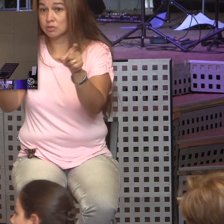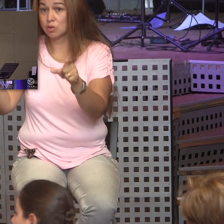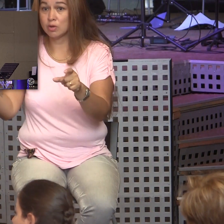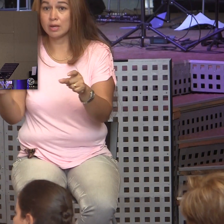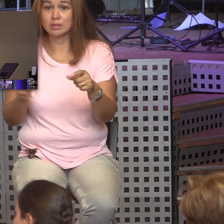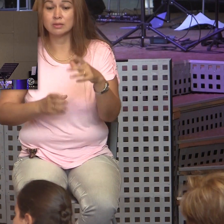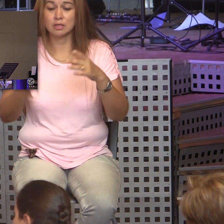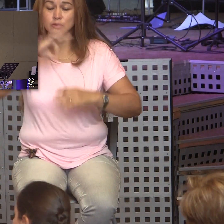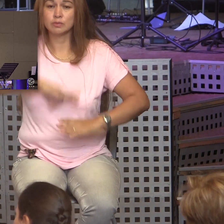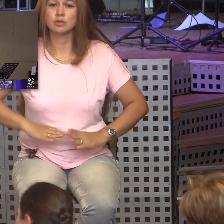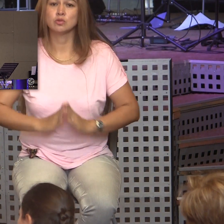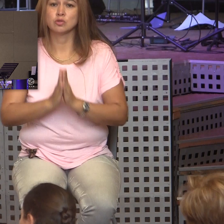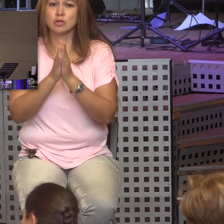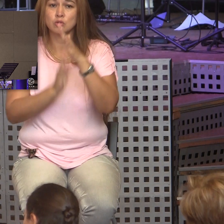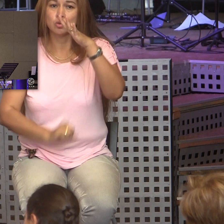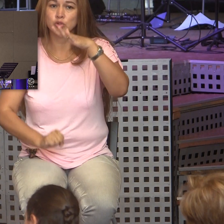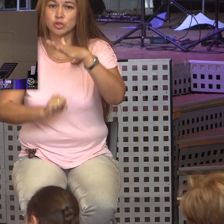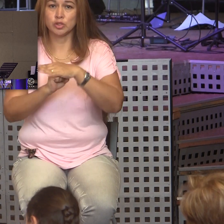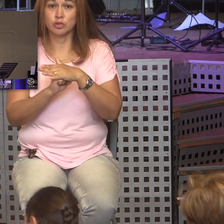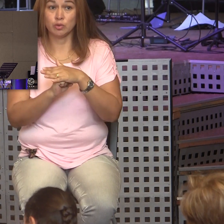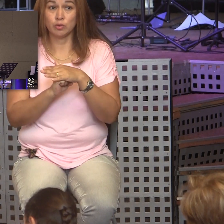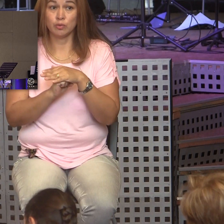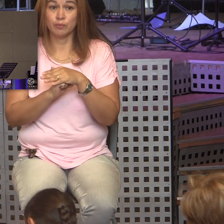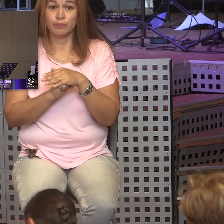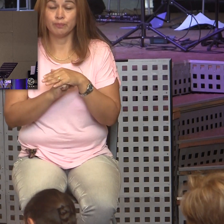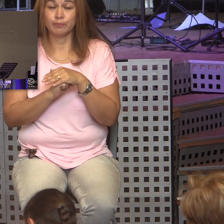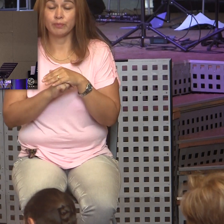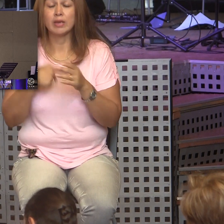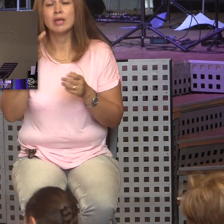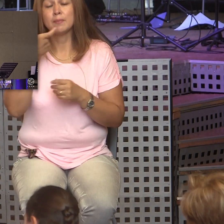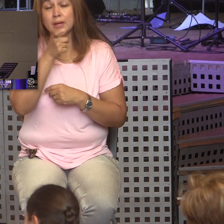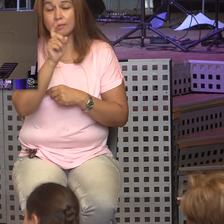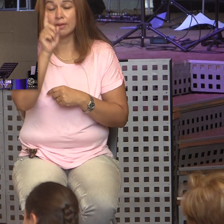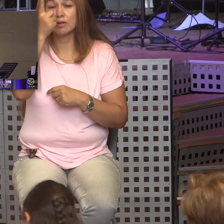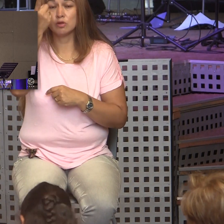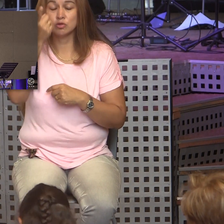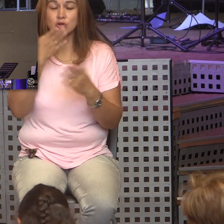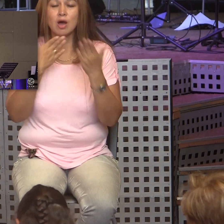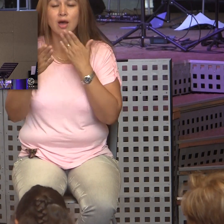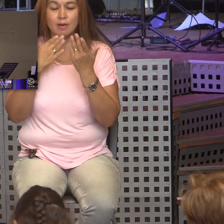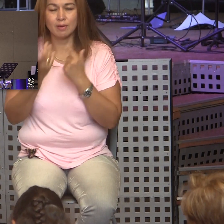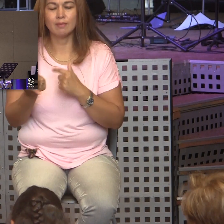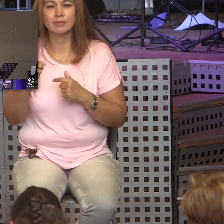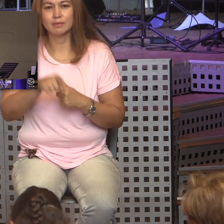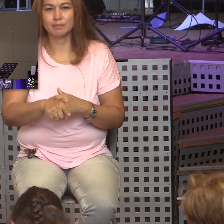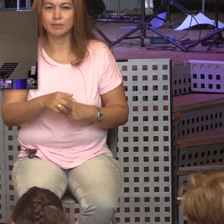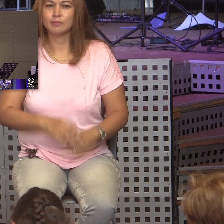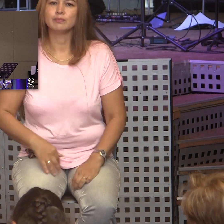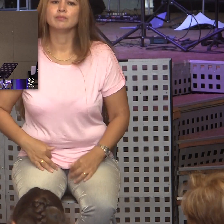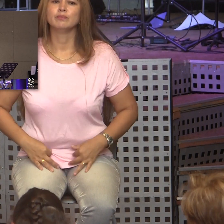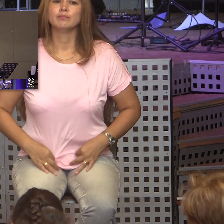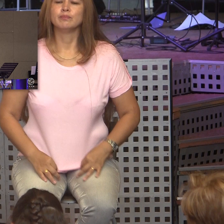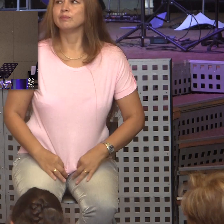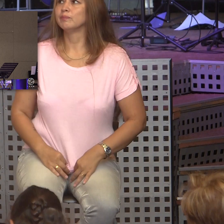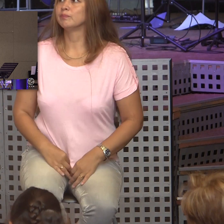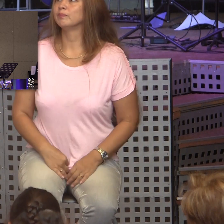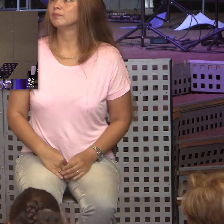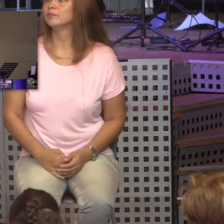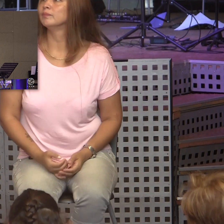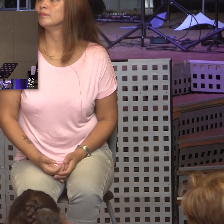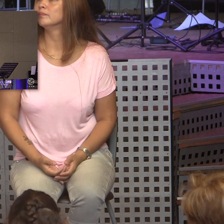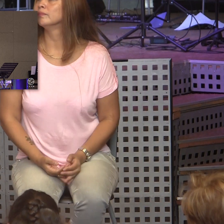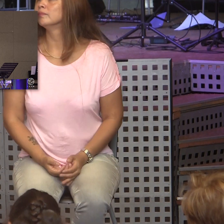Santo y hablaban con denuedo la palabra de Dios. Qué buena cosa, ¿eh?